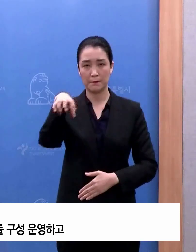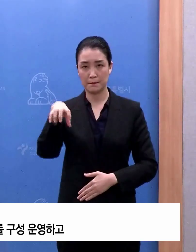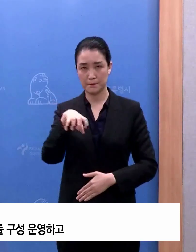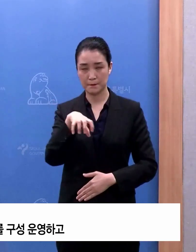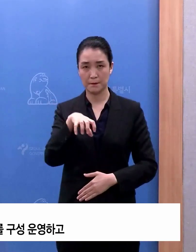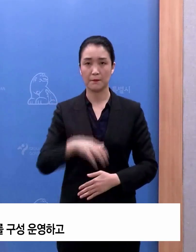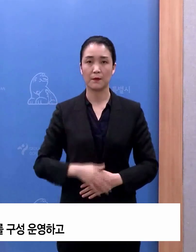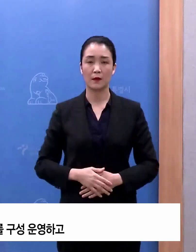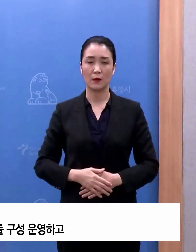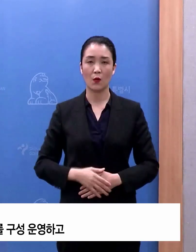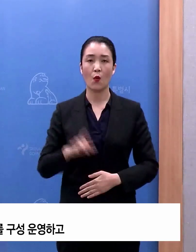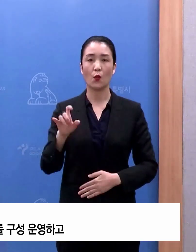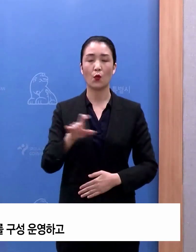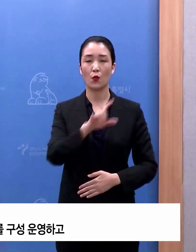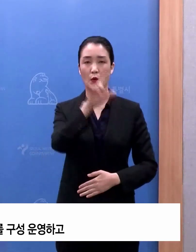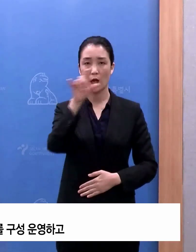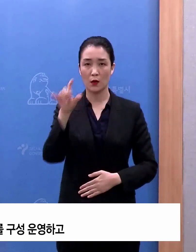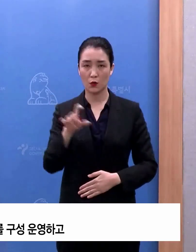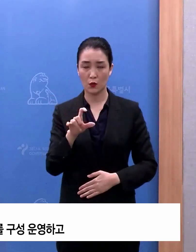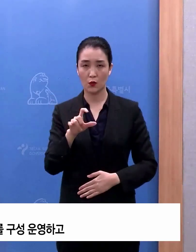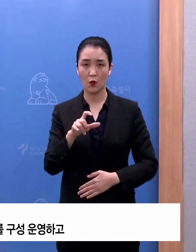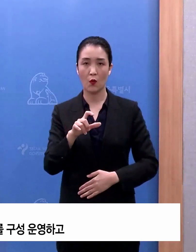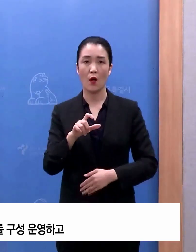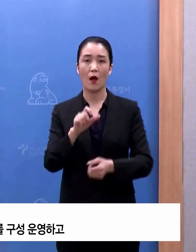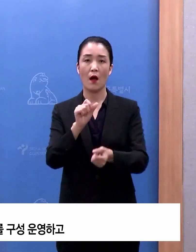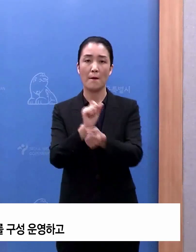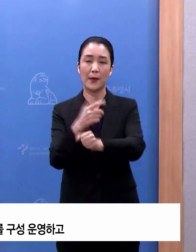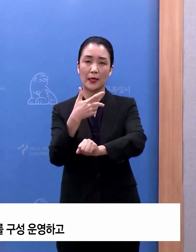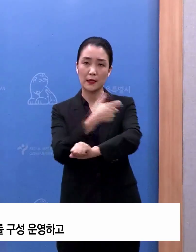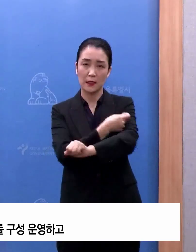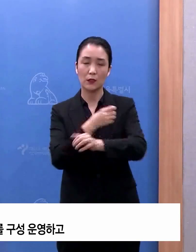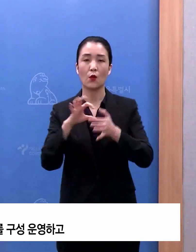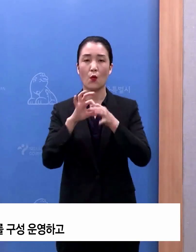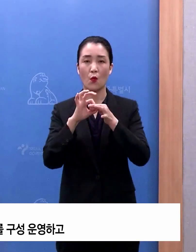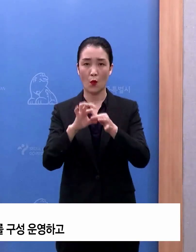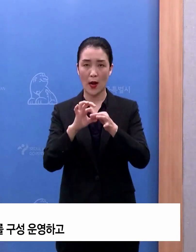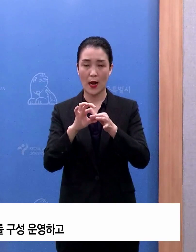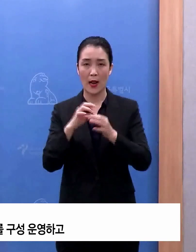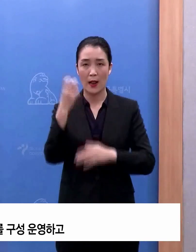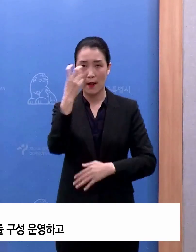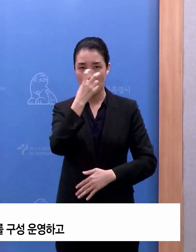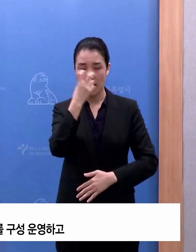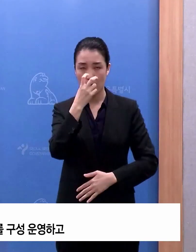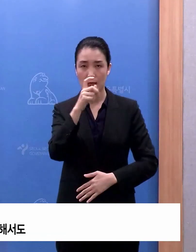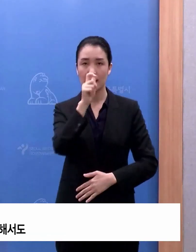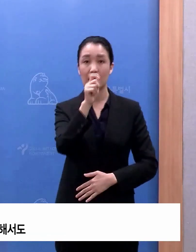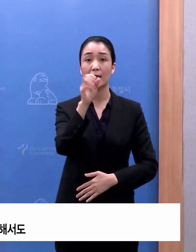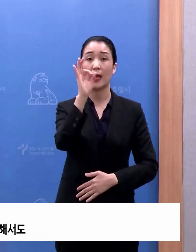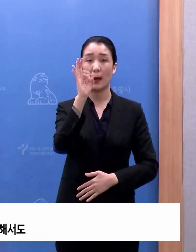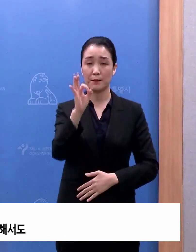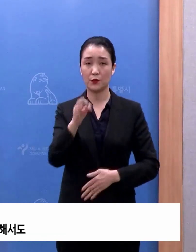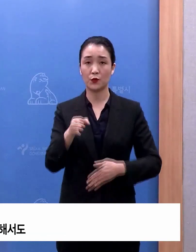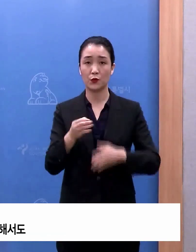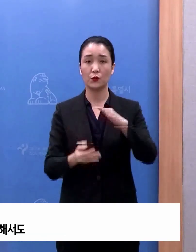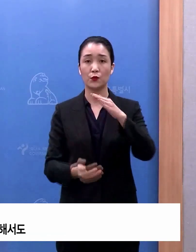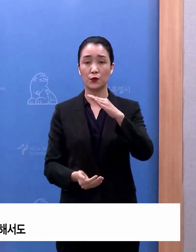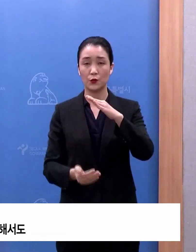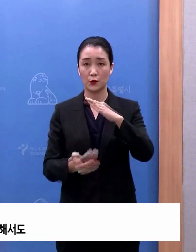자치구에 코로나19 백신 관리 TF를 구성 운영토록 하고 의료계